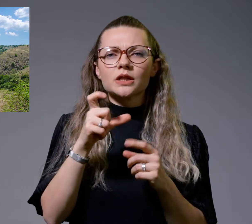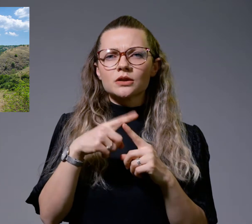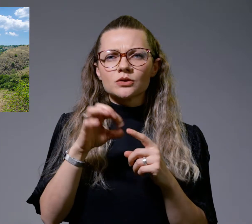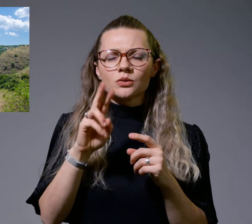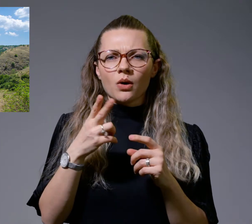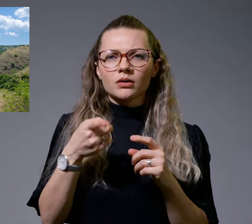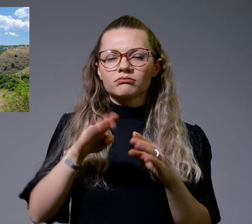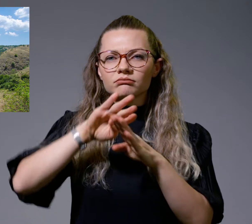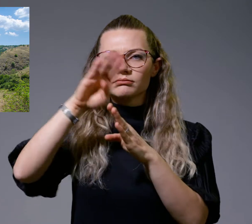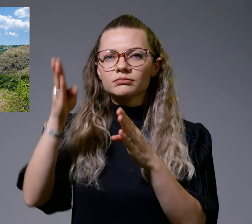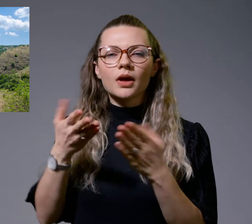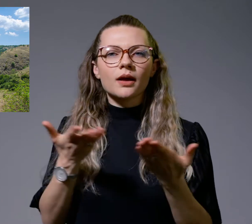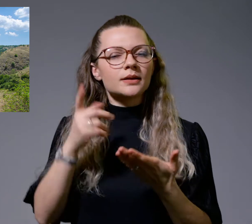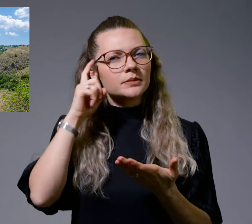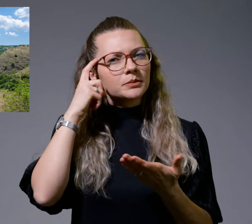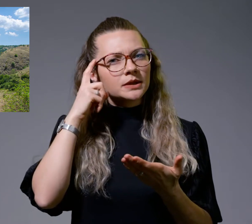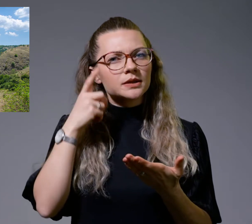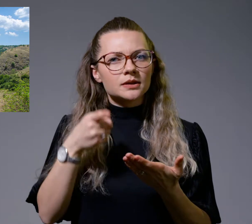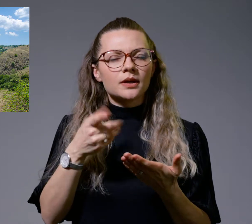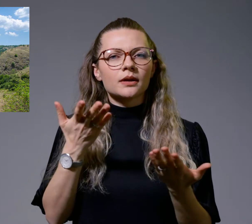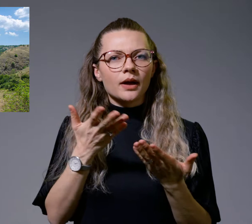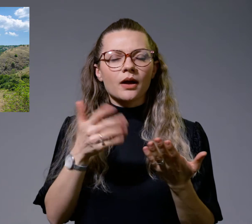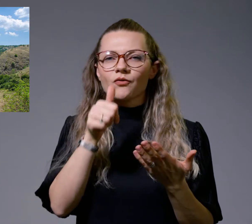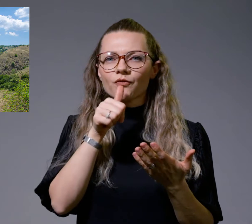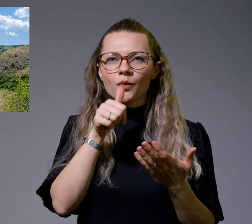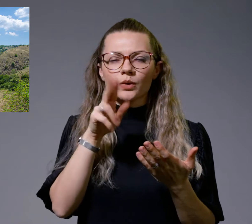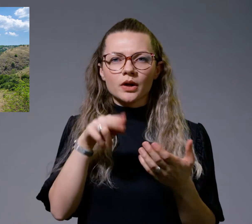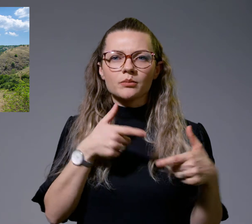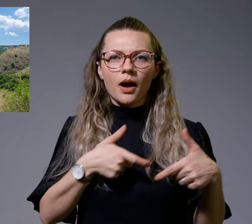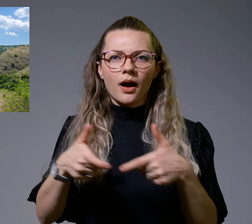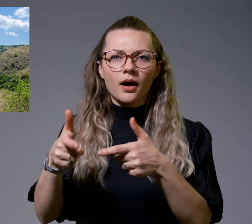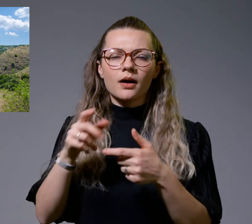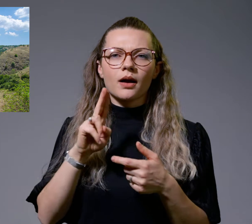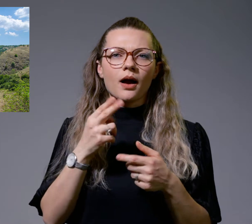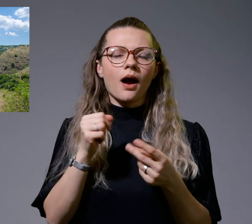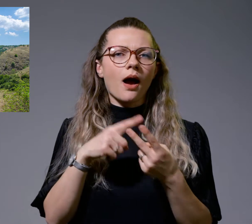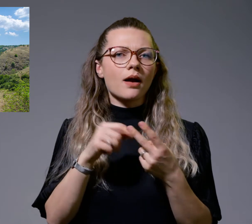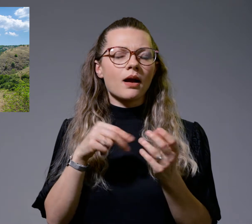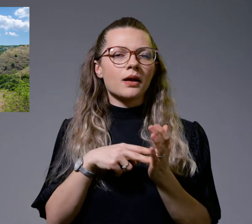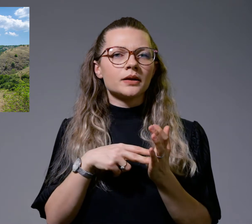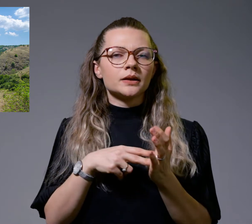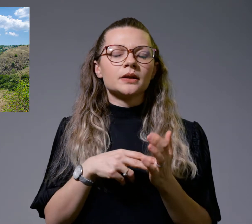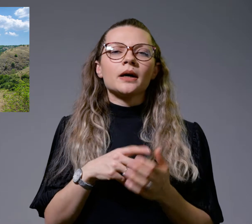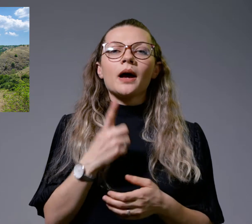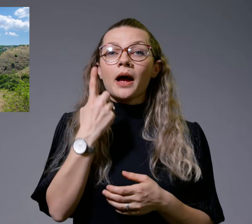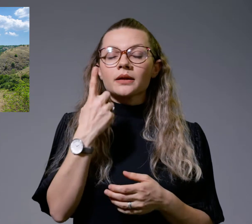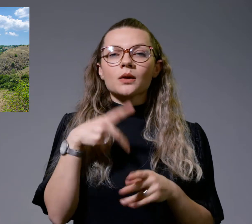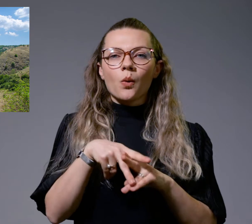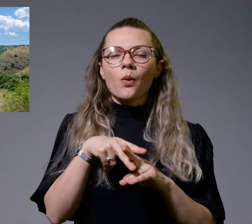од каде се предпоставувало дека минува каналот. Еден од коњите, насетувајќи подземна